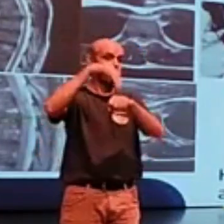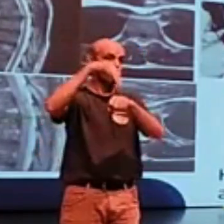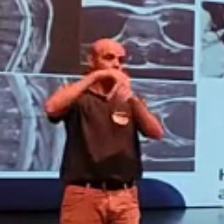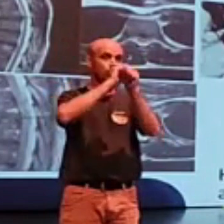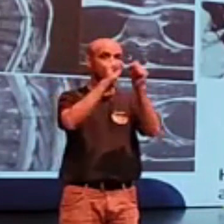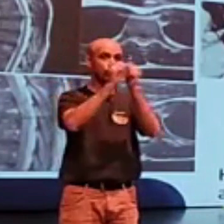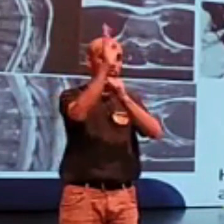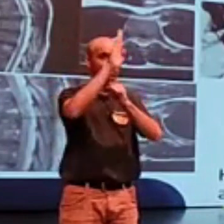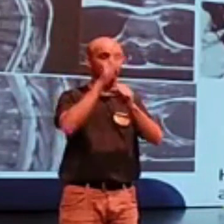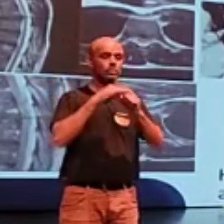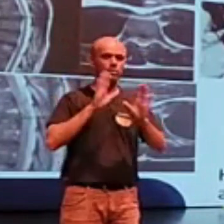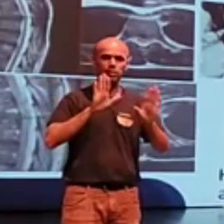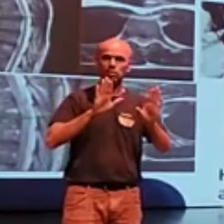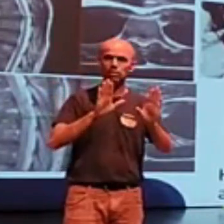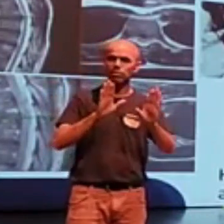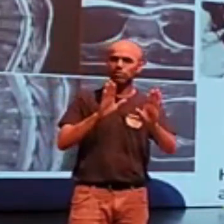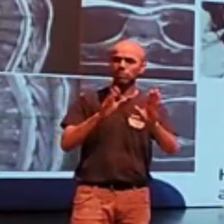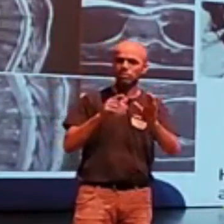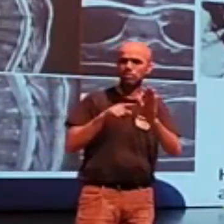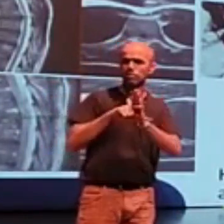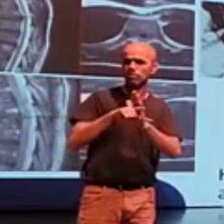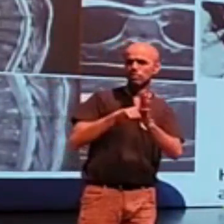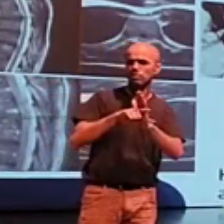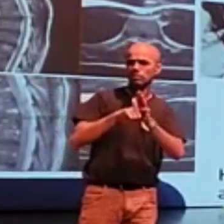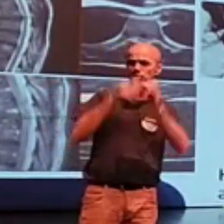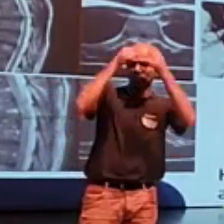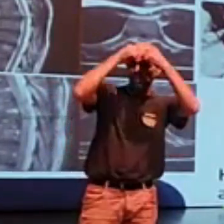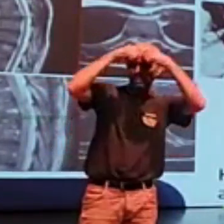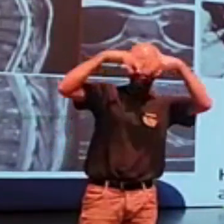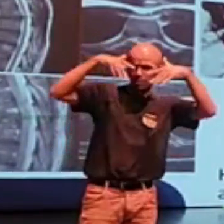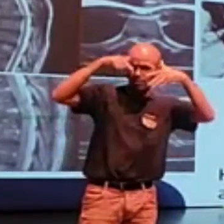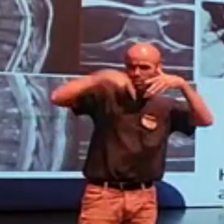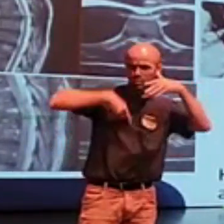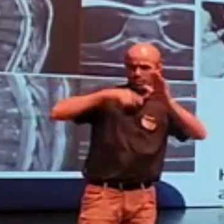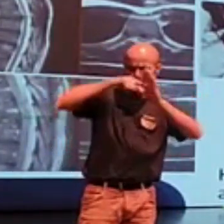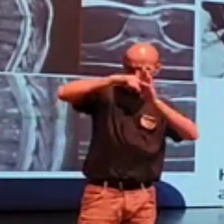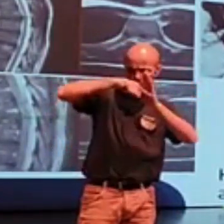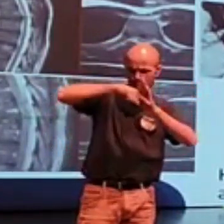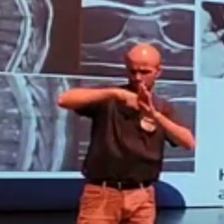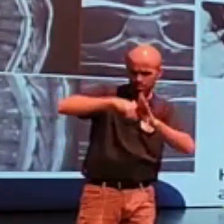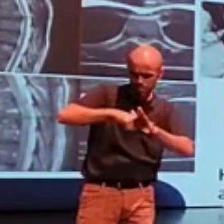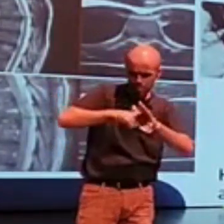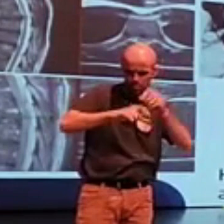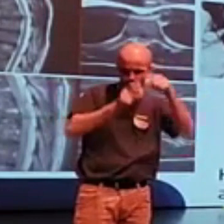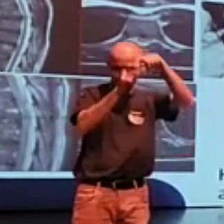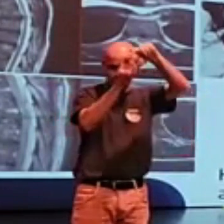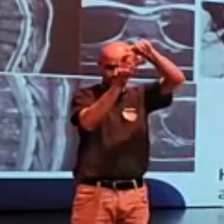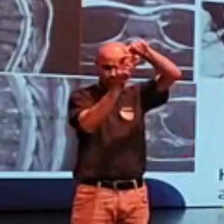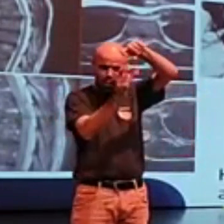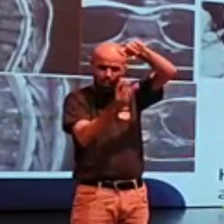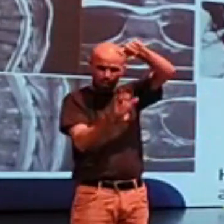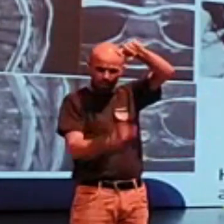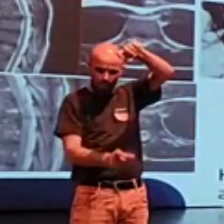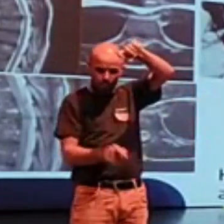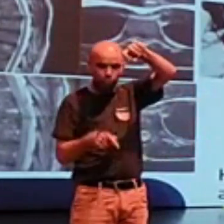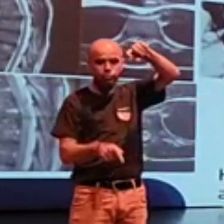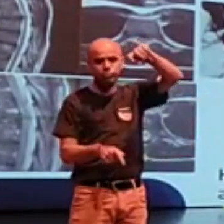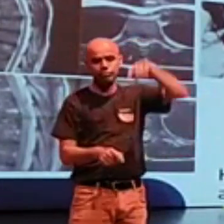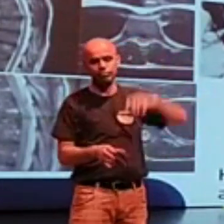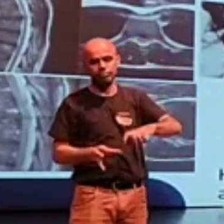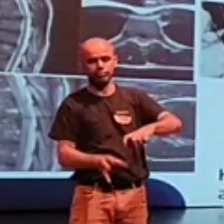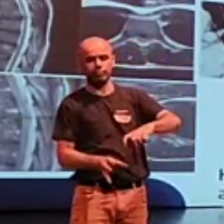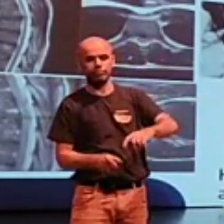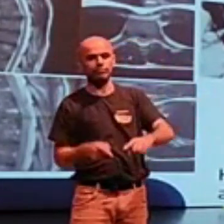Coluna, ou examinou e falou, peraí, isso é neurológico, vamos examinar. Fez um exame de neuroeixo e localizou a causa da compressão. E o